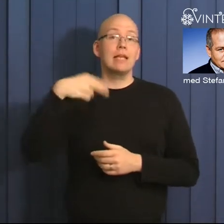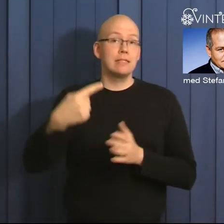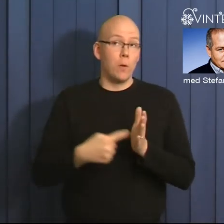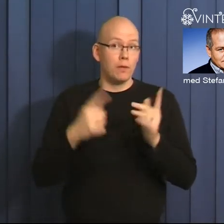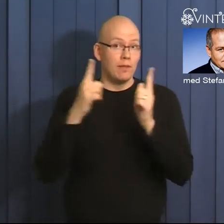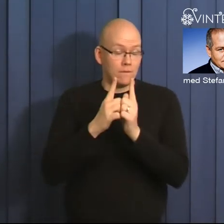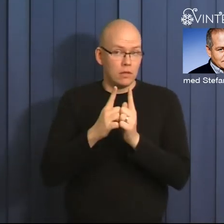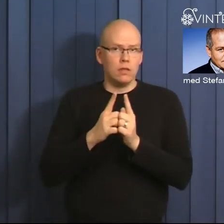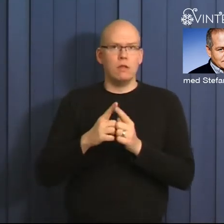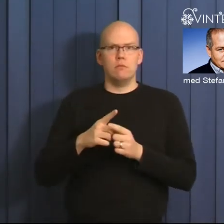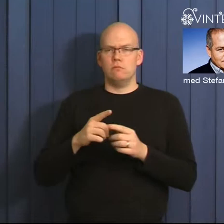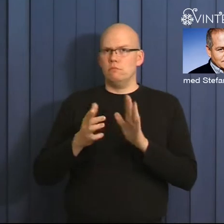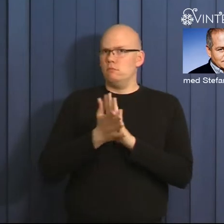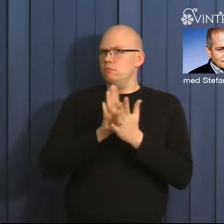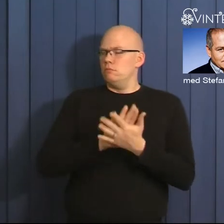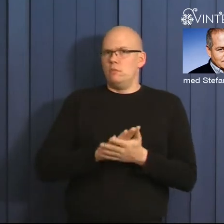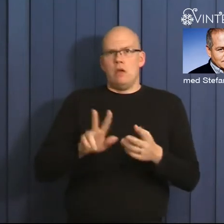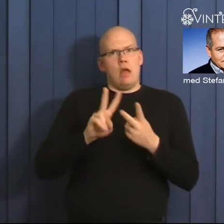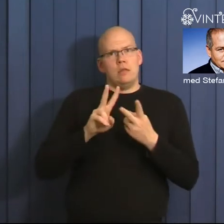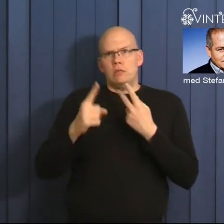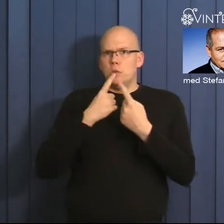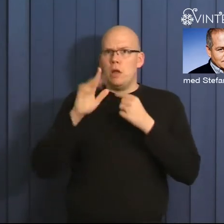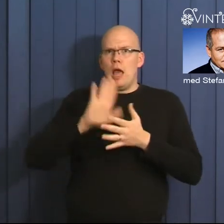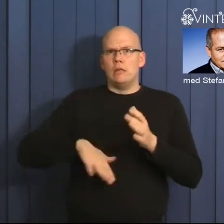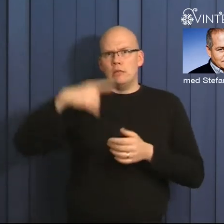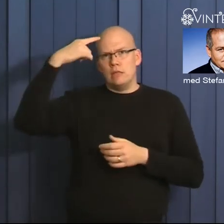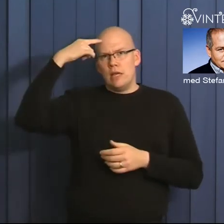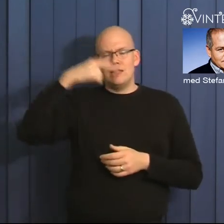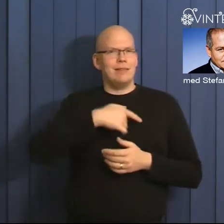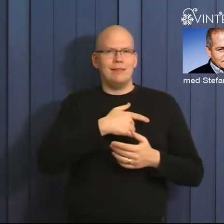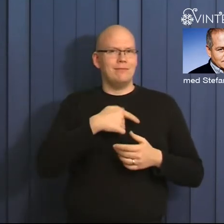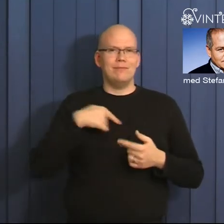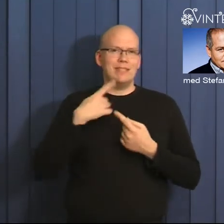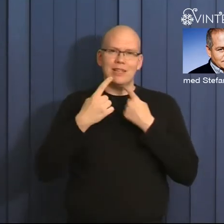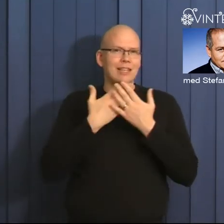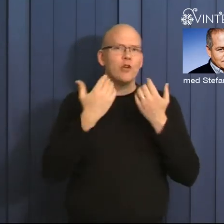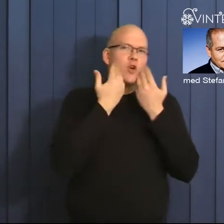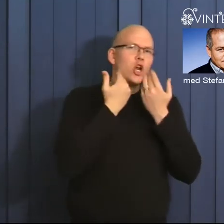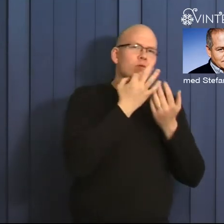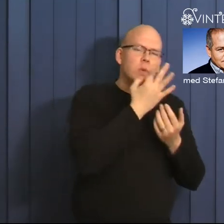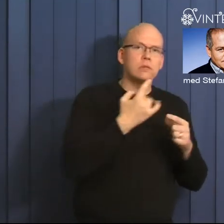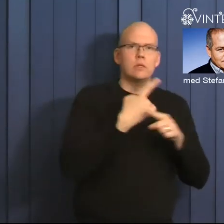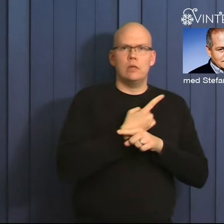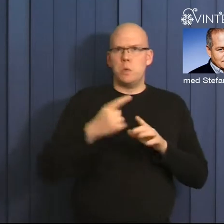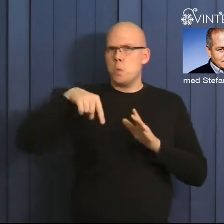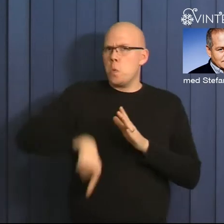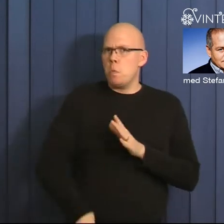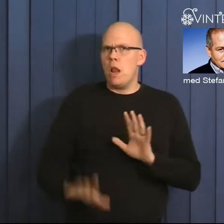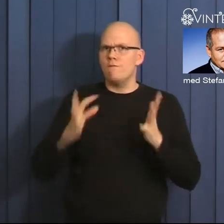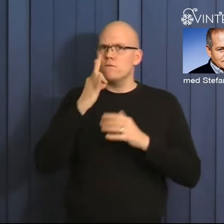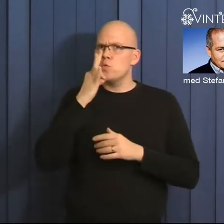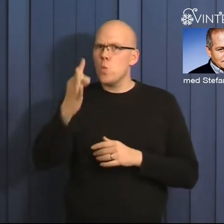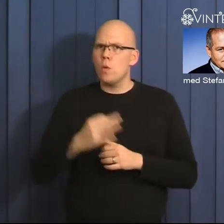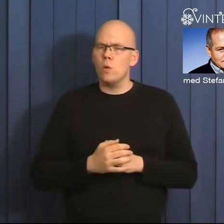vardagligheter diskuterade vi de stora livsfrågorna vid ett tillfälle frågade jhod om jag trodde på